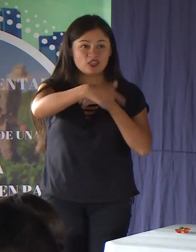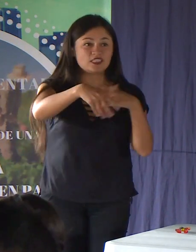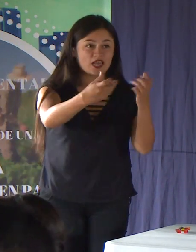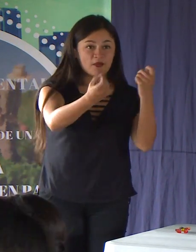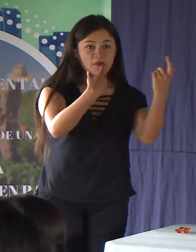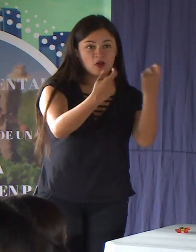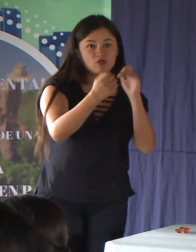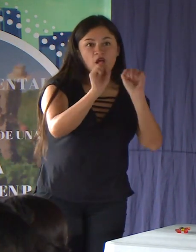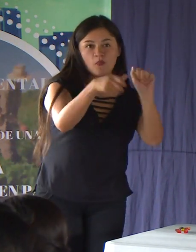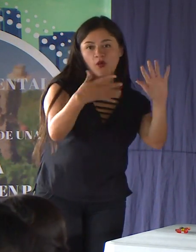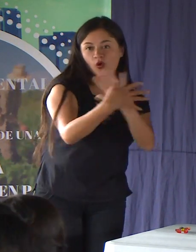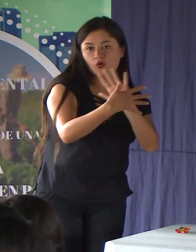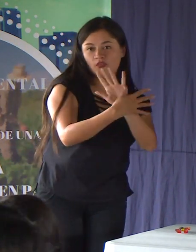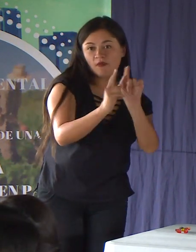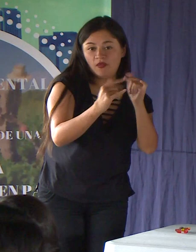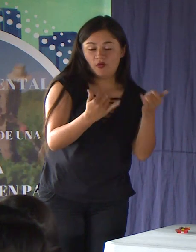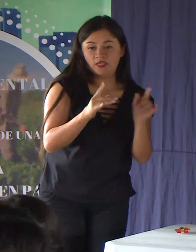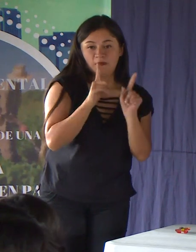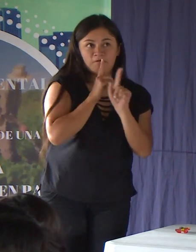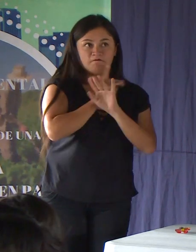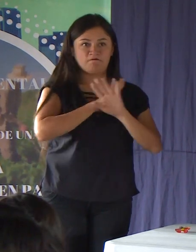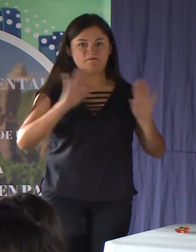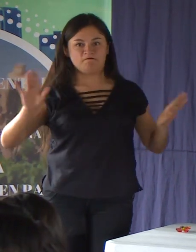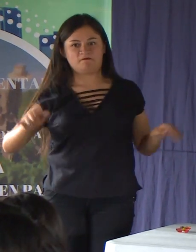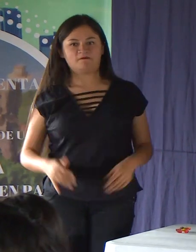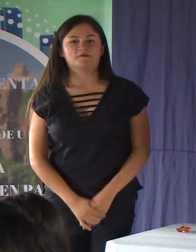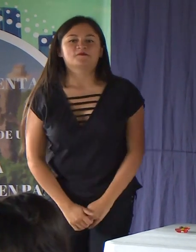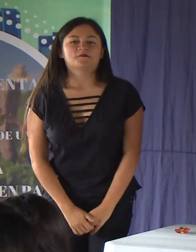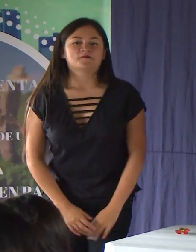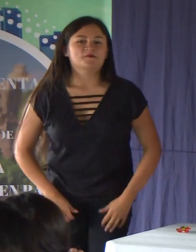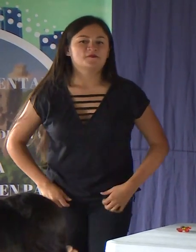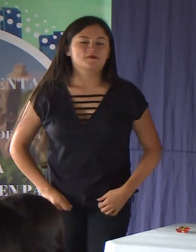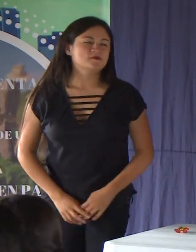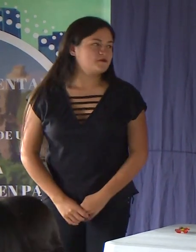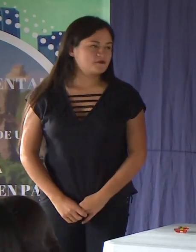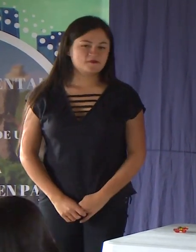Sí, ya di una pregunta. Gracias. Muchas gracias.